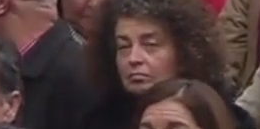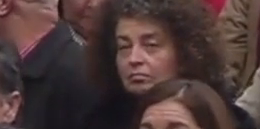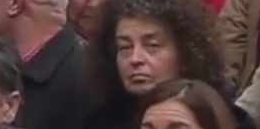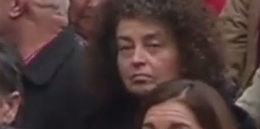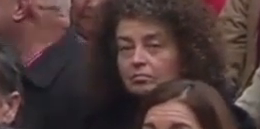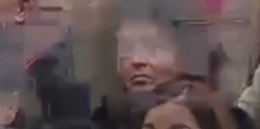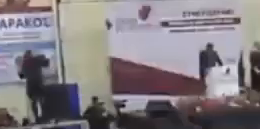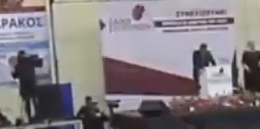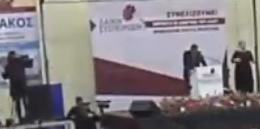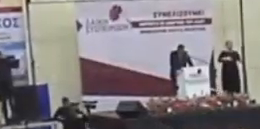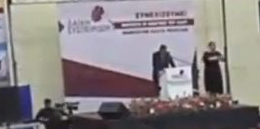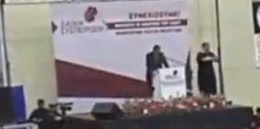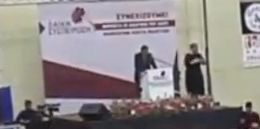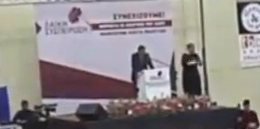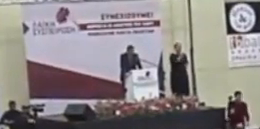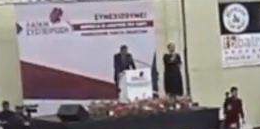Στην ΔΕΙΑΠ